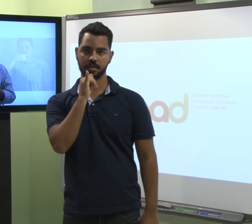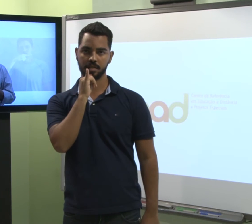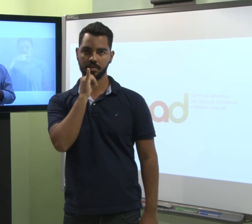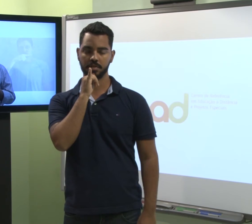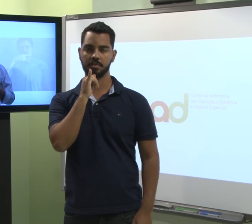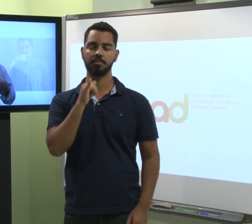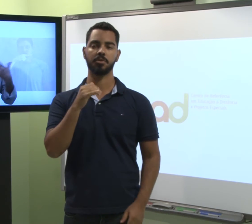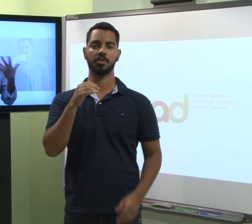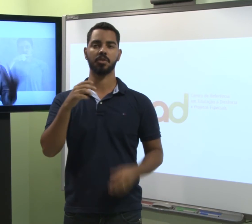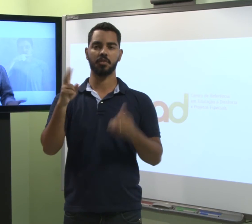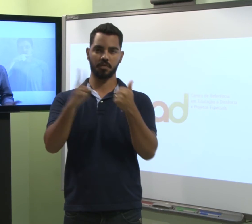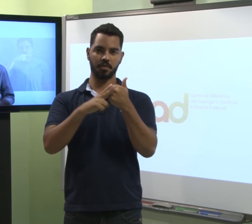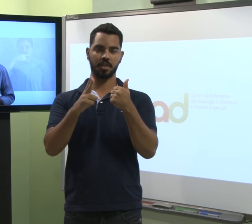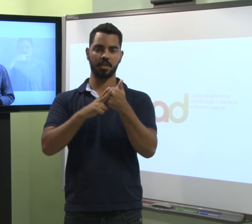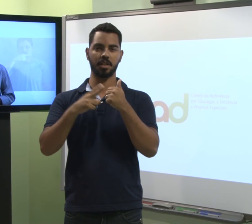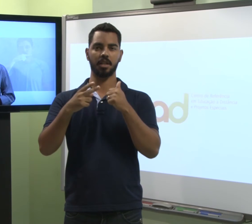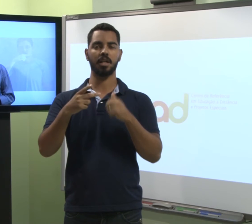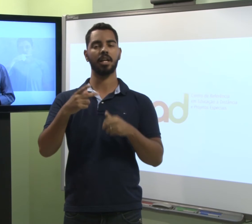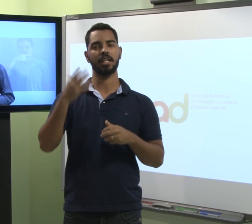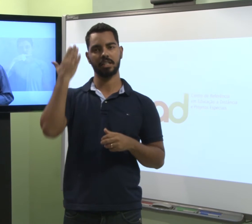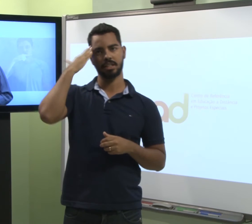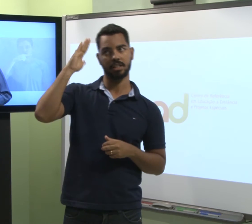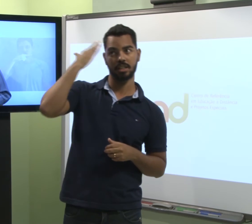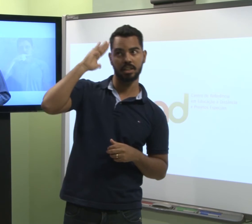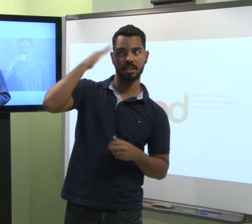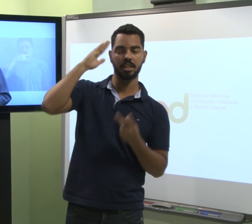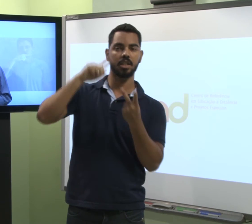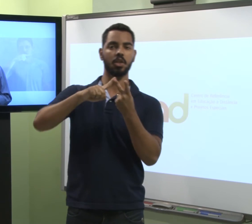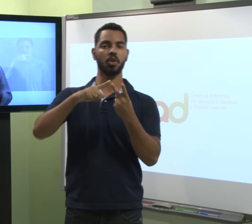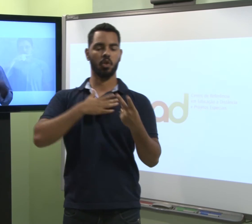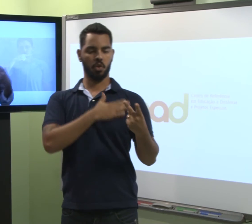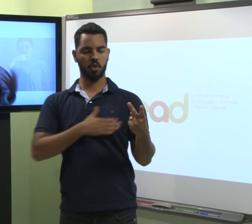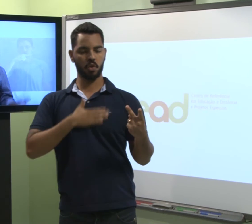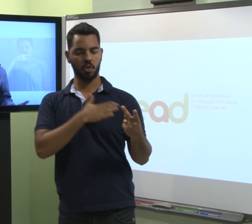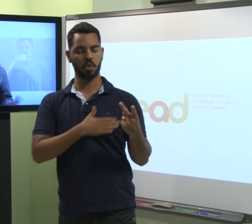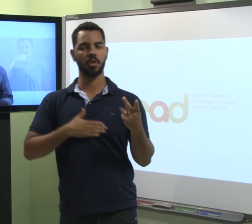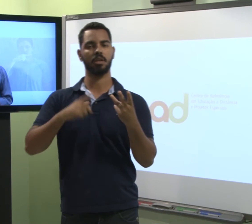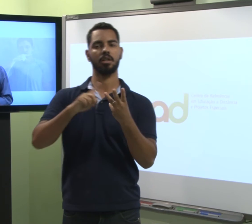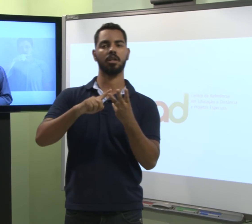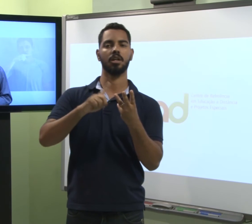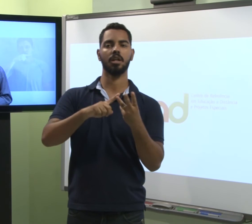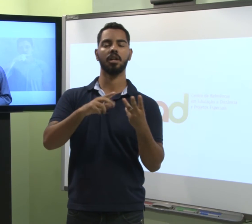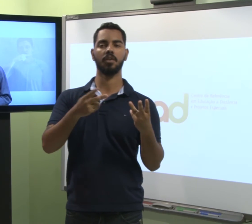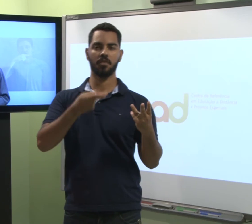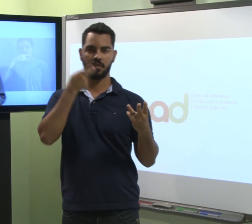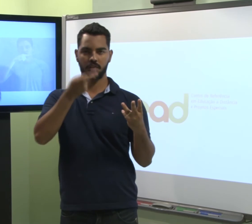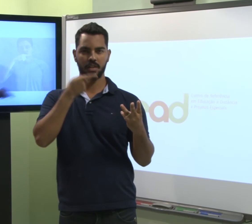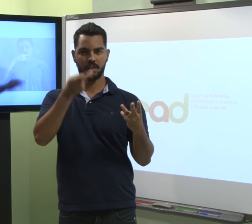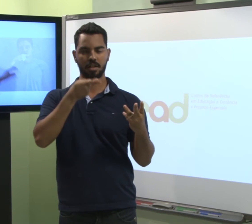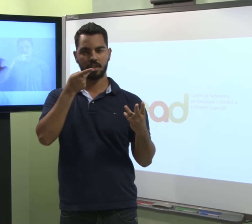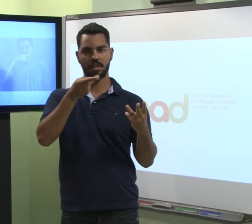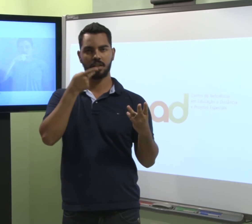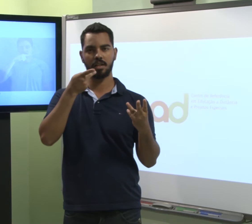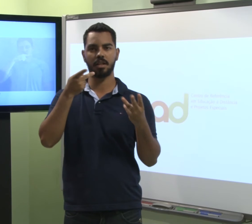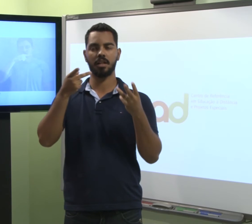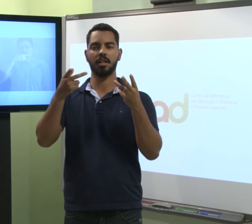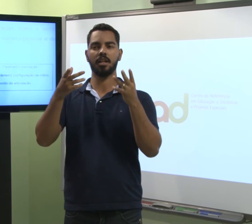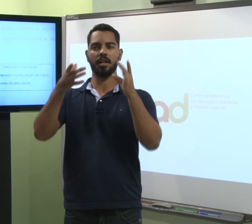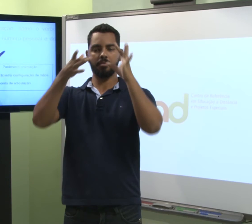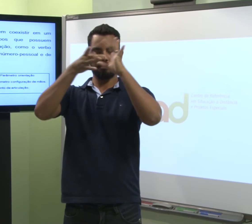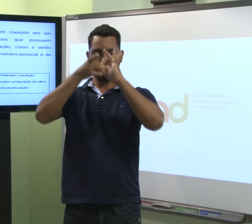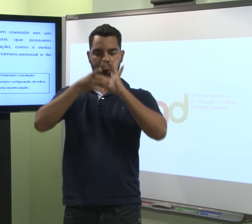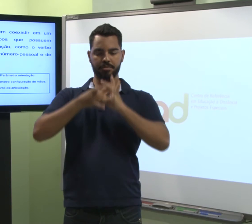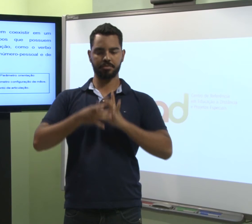ao corpo, como o verbo entender, o verbo gostar, o verbo falar e etc.